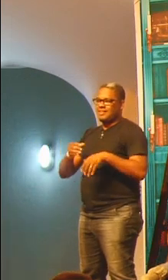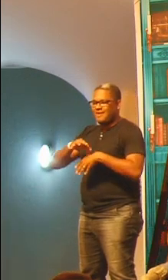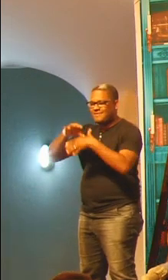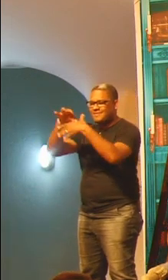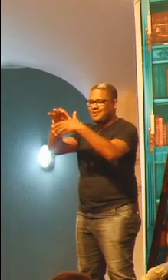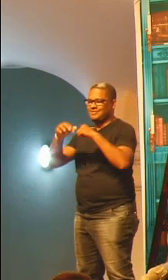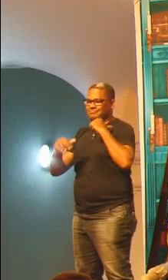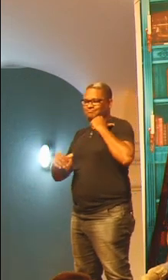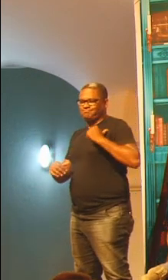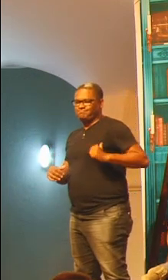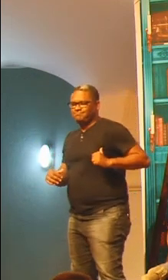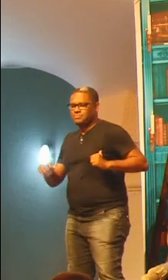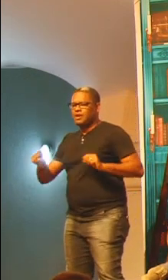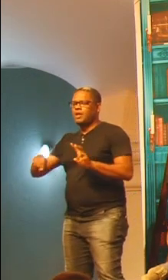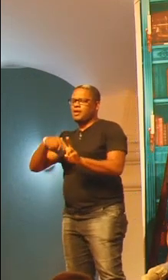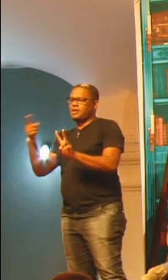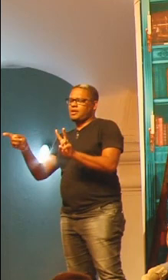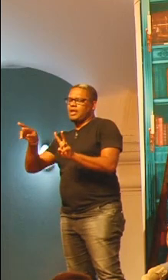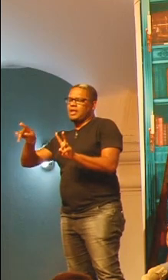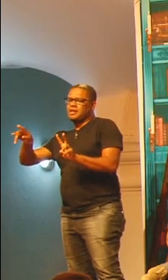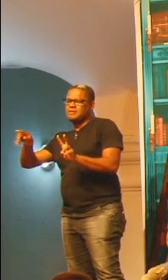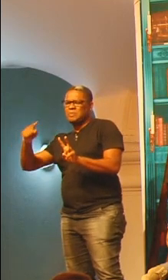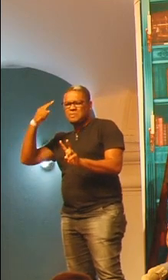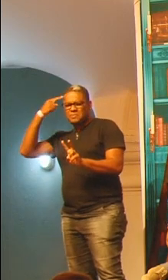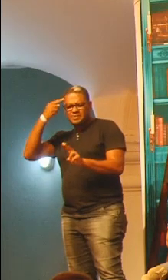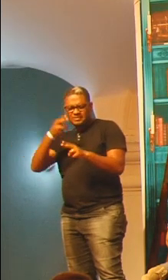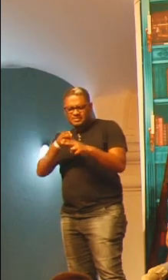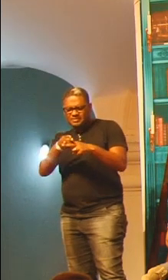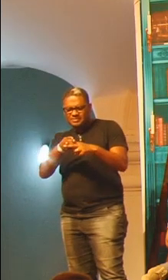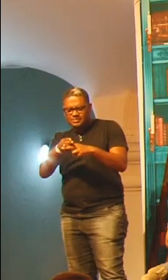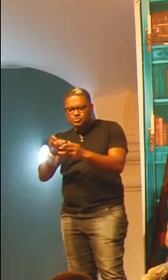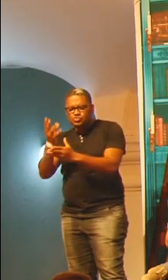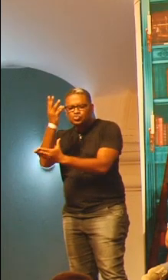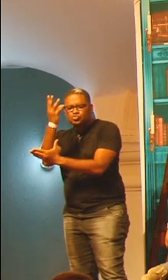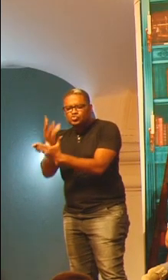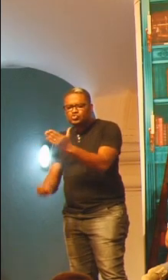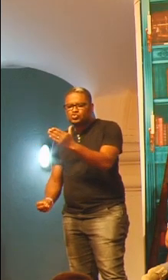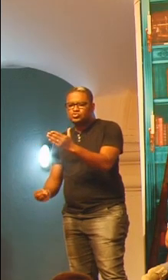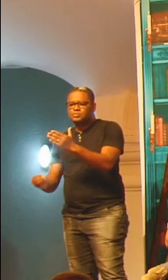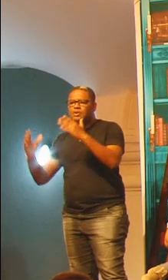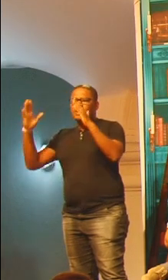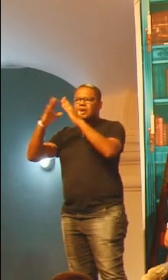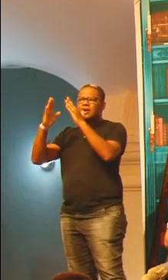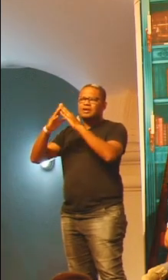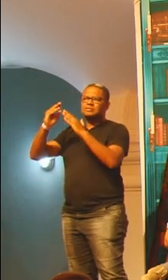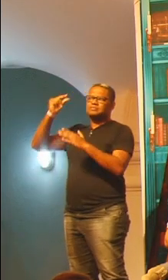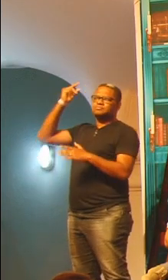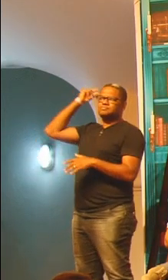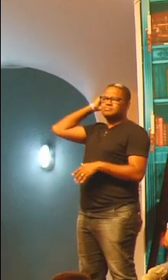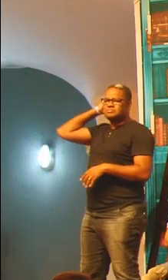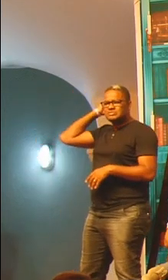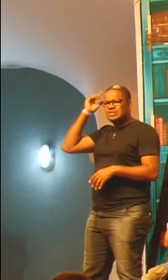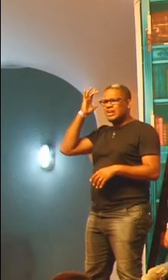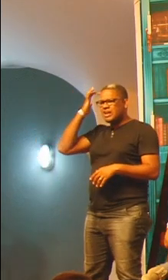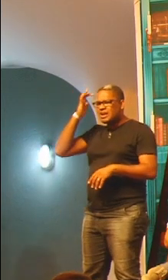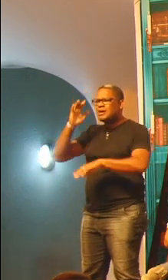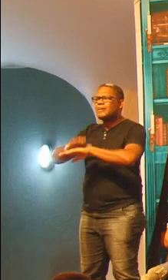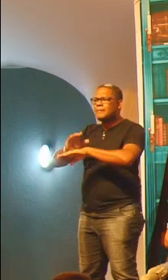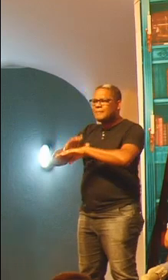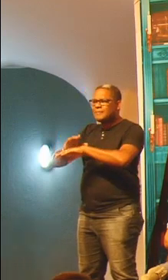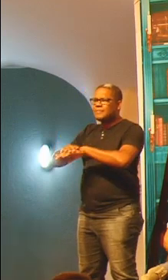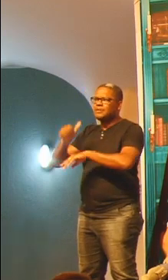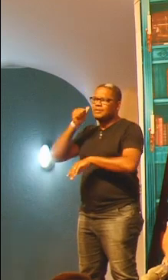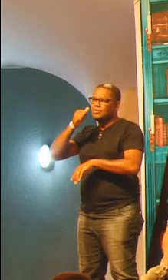instante, Bibiana não acreditou se tratar da mesma peça que havia desaparecido da casa antiga, provavelmente pelas mãos de